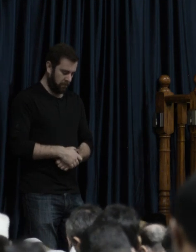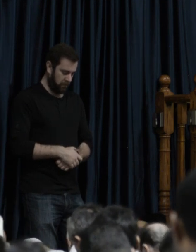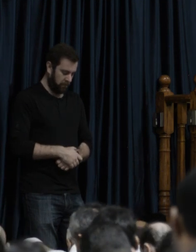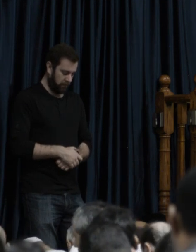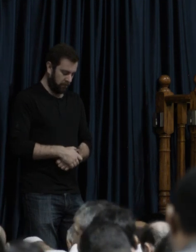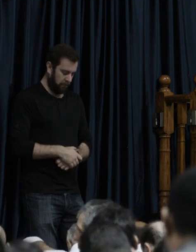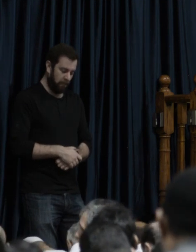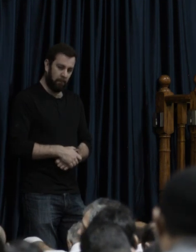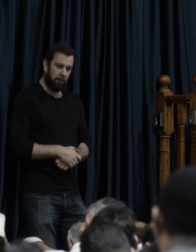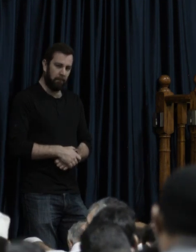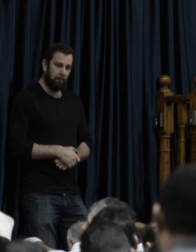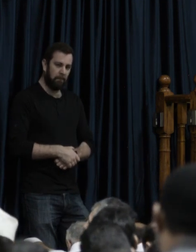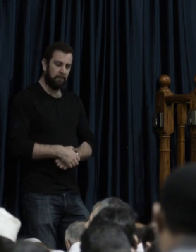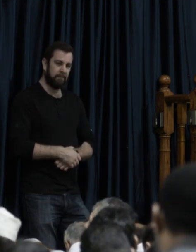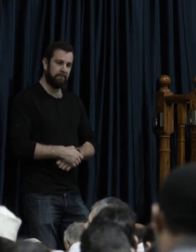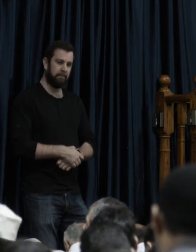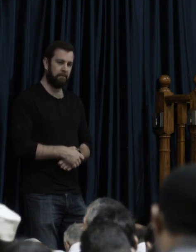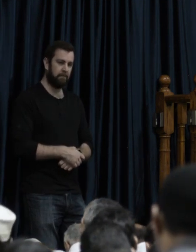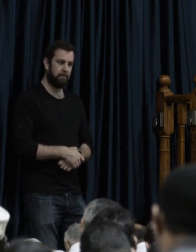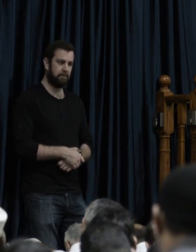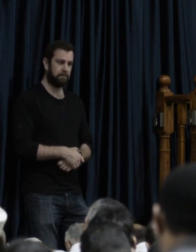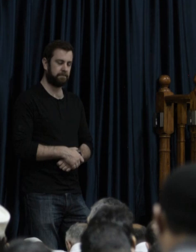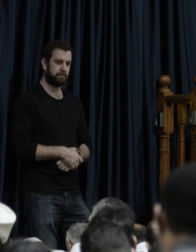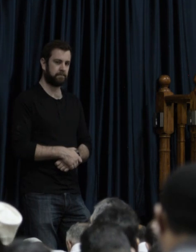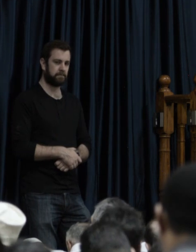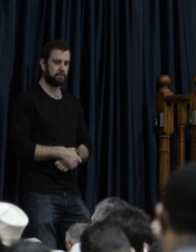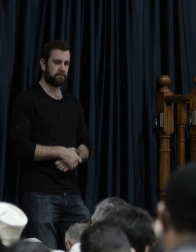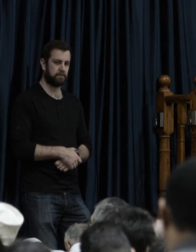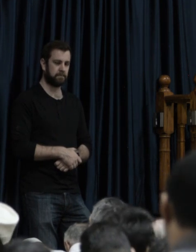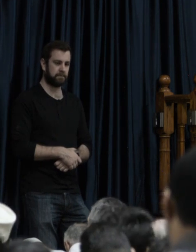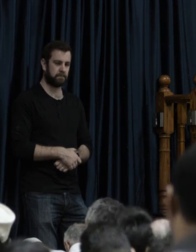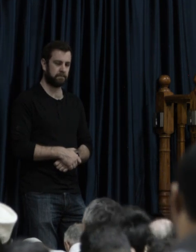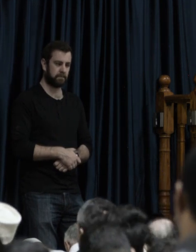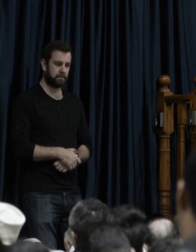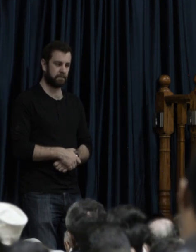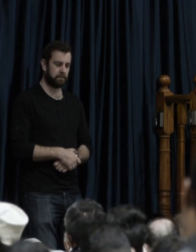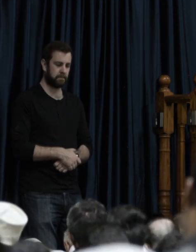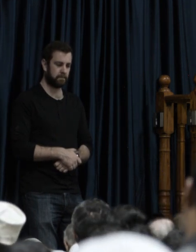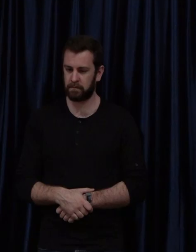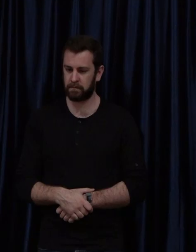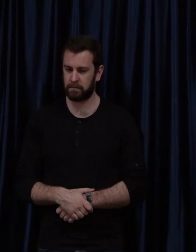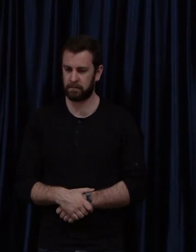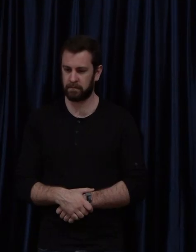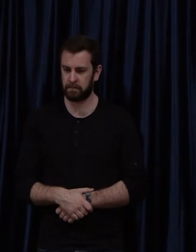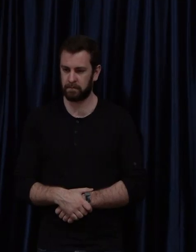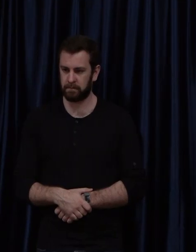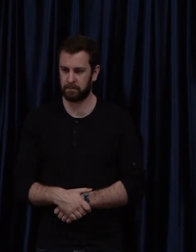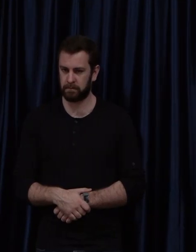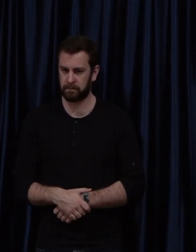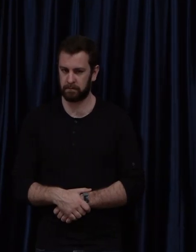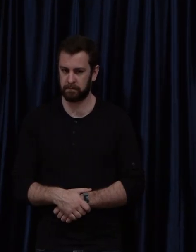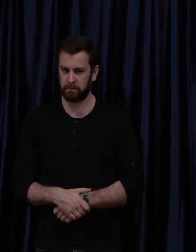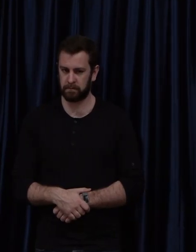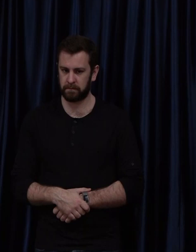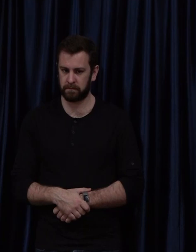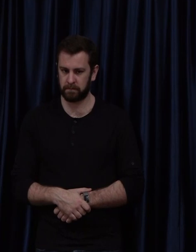أهل الجنة وحمزة أسد الله وأسد رسوله رضوان الله تعالى عليهم أجمعين عباد الله رحمكم الله